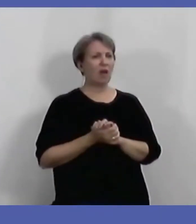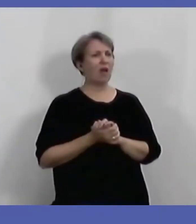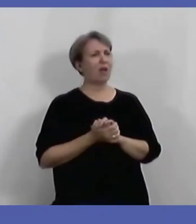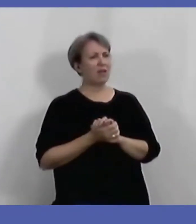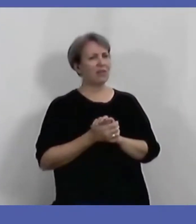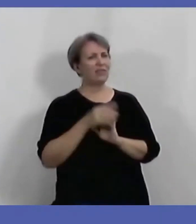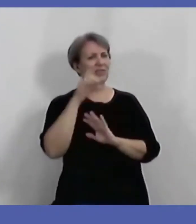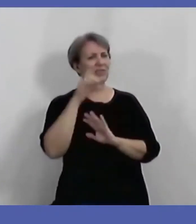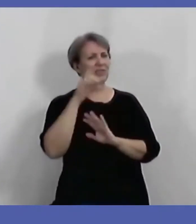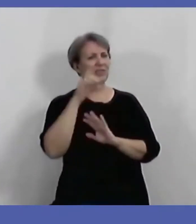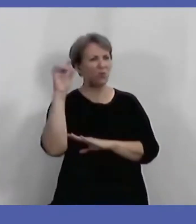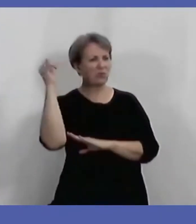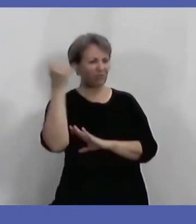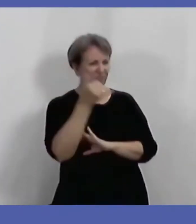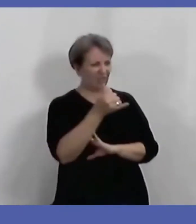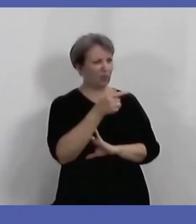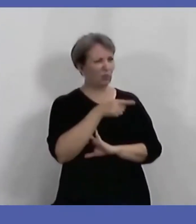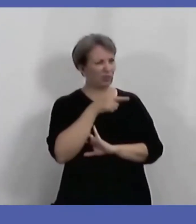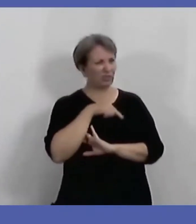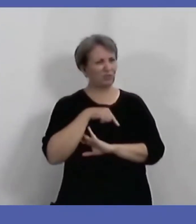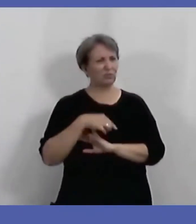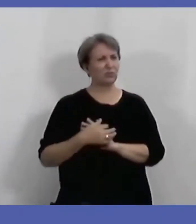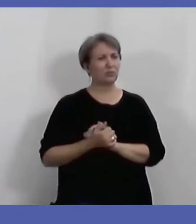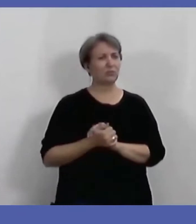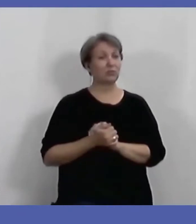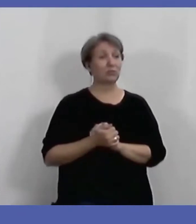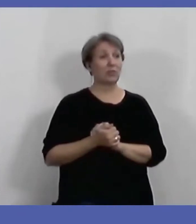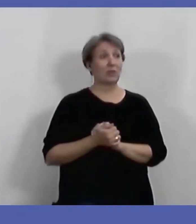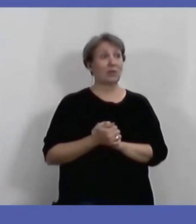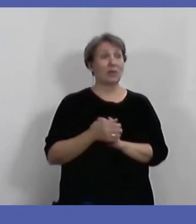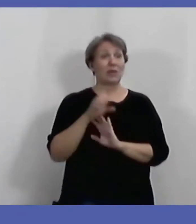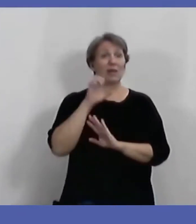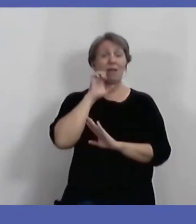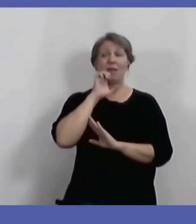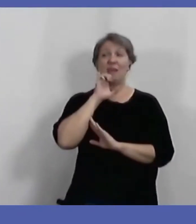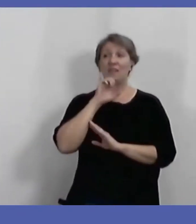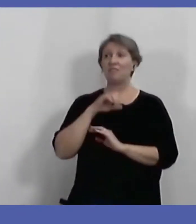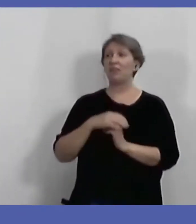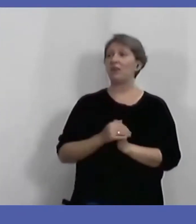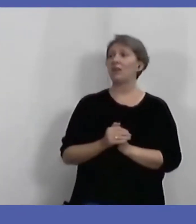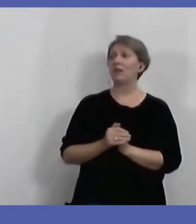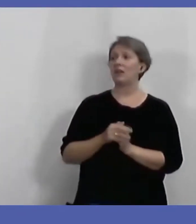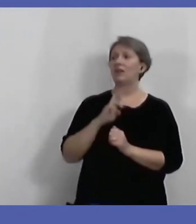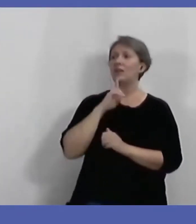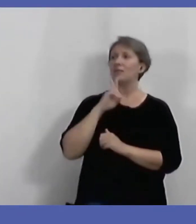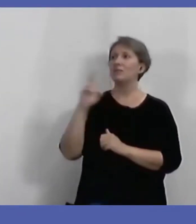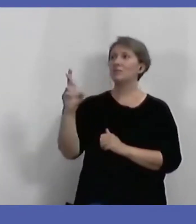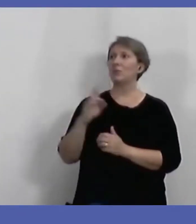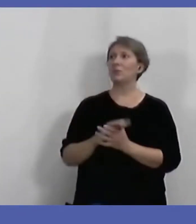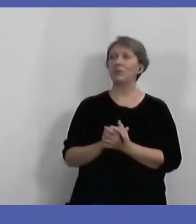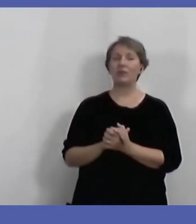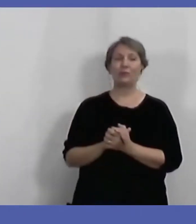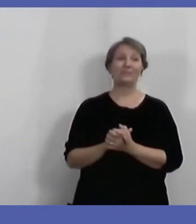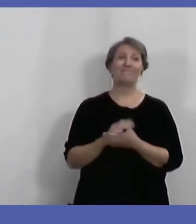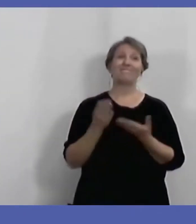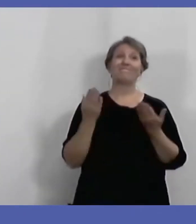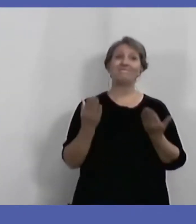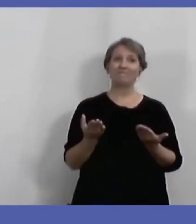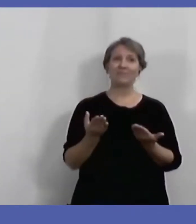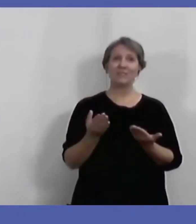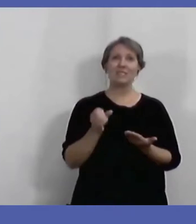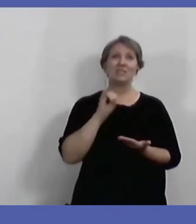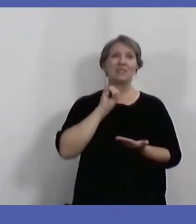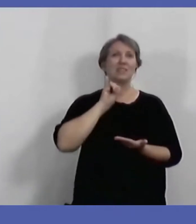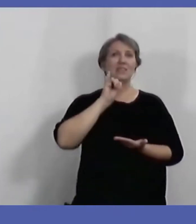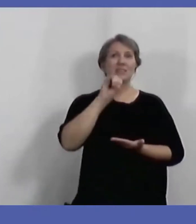mim, o que eu tenho que fazer? Responder. Pronto, se eu respondo, pronto,